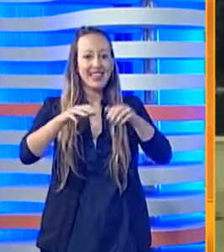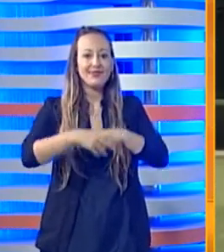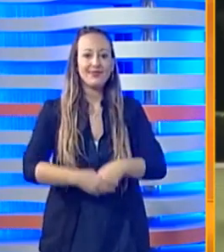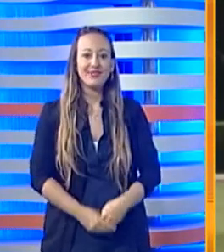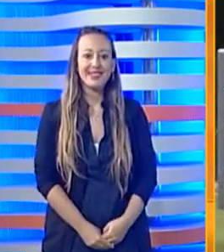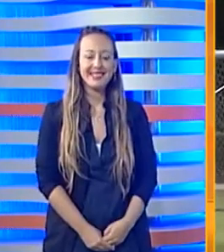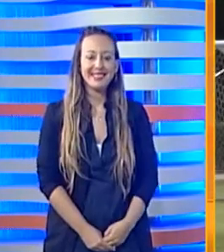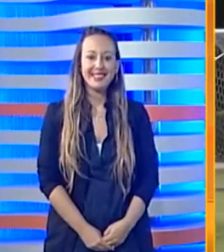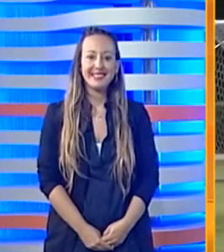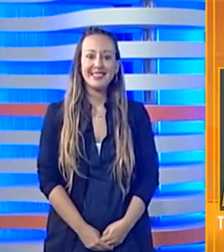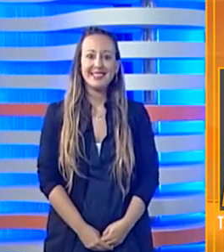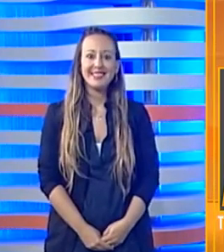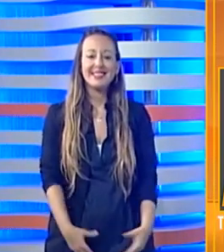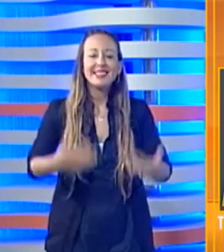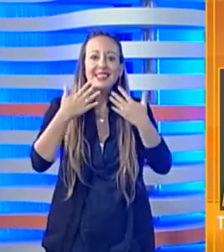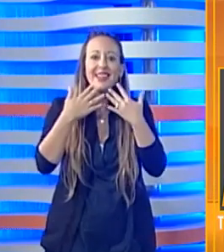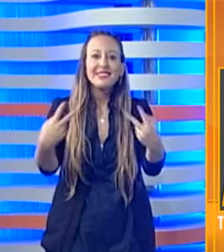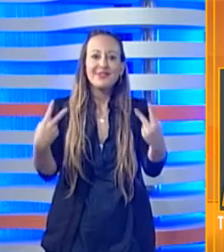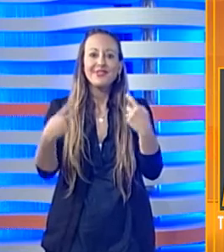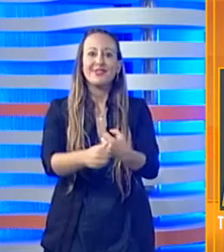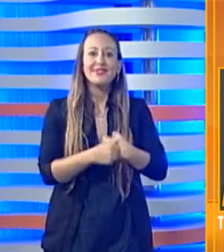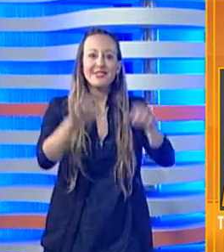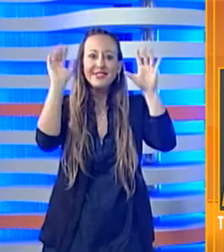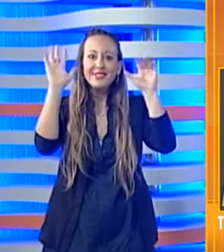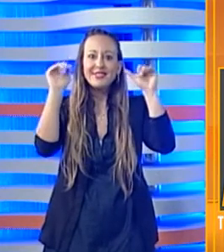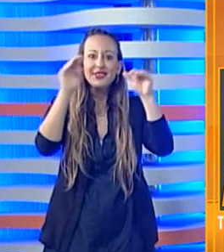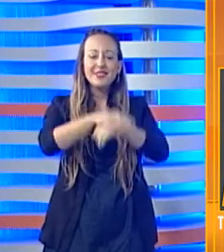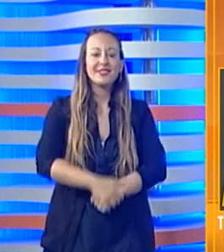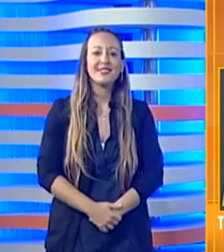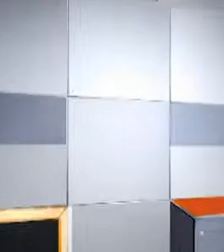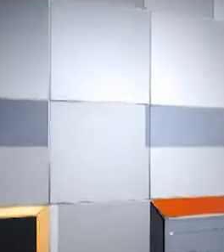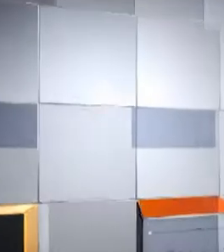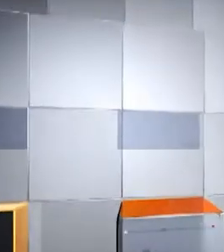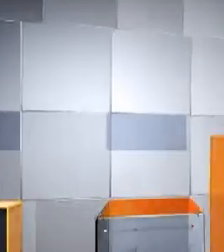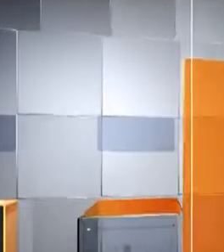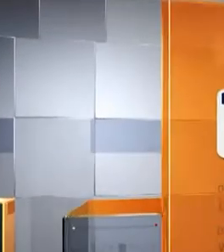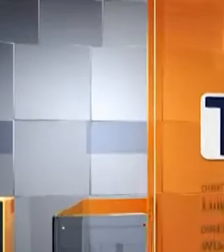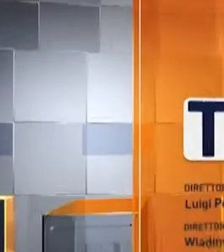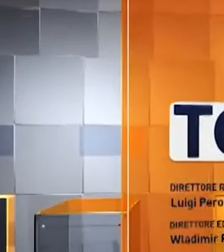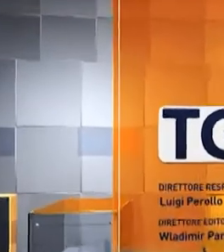Per il TG Med LIS è tutto, arrivederci!